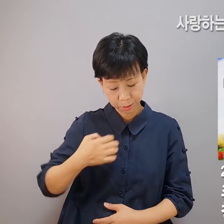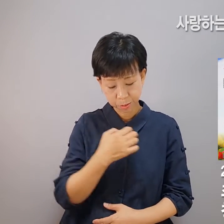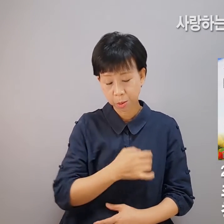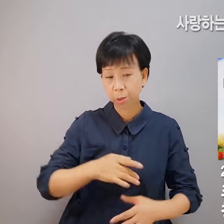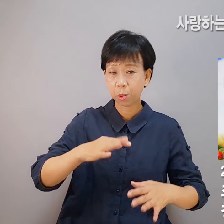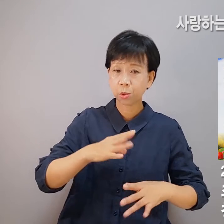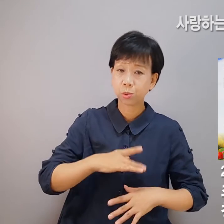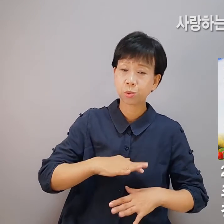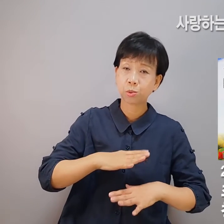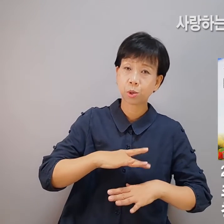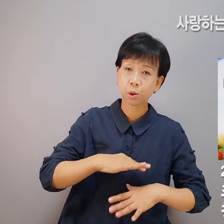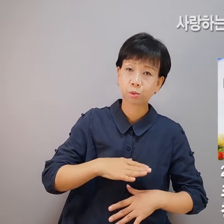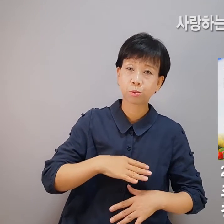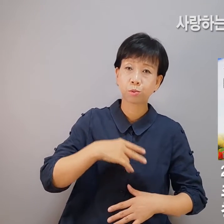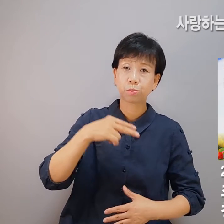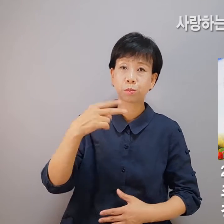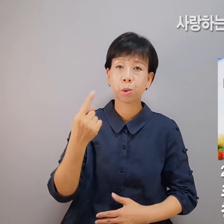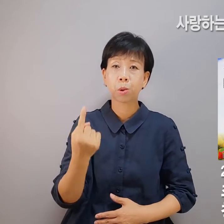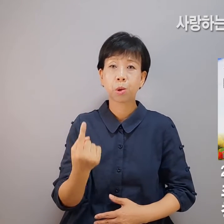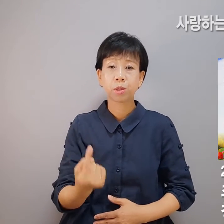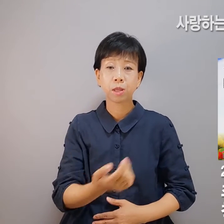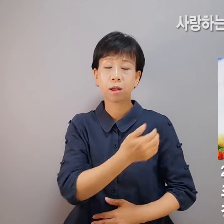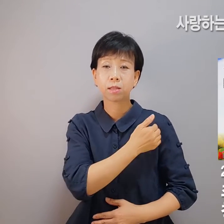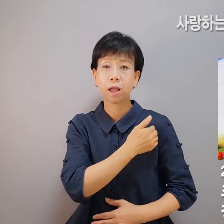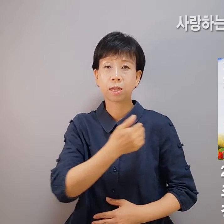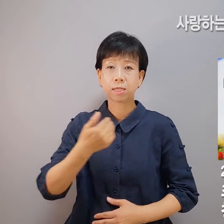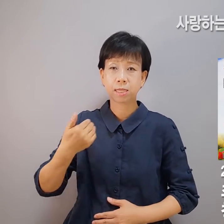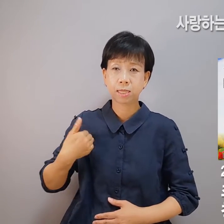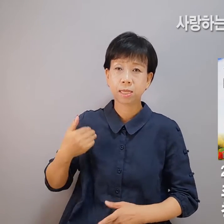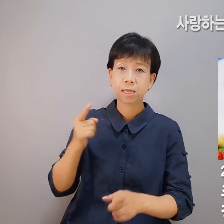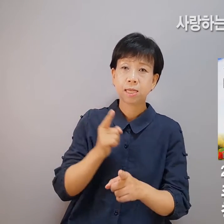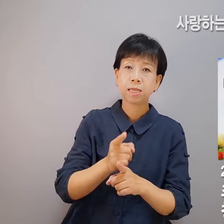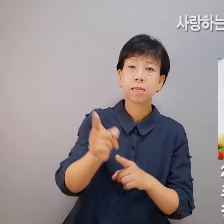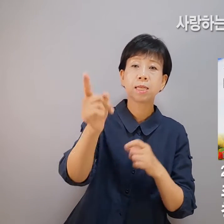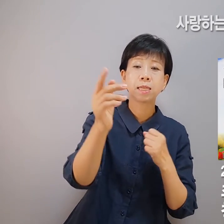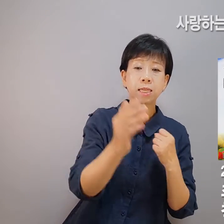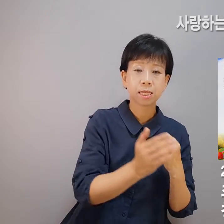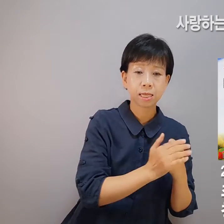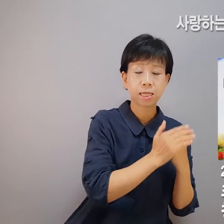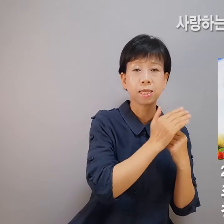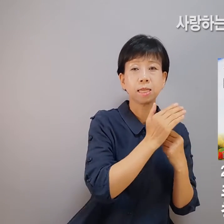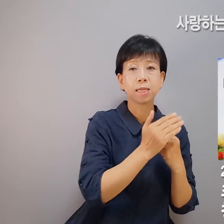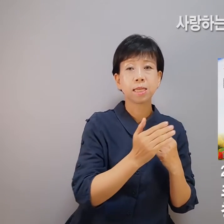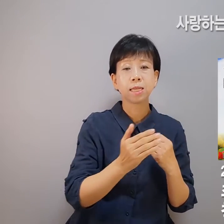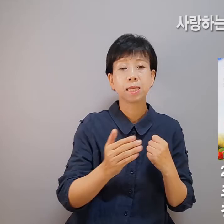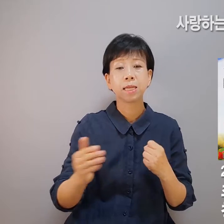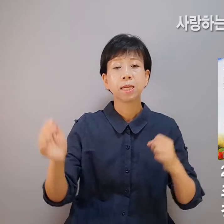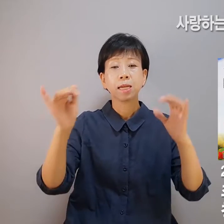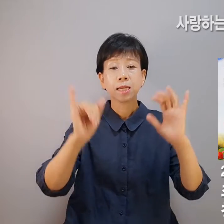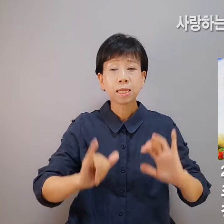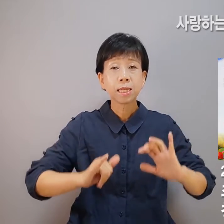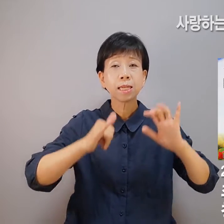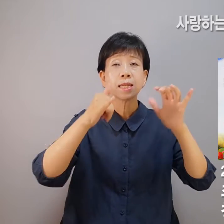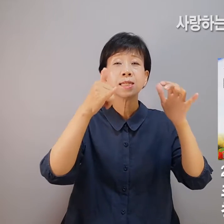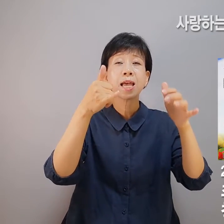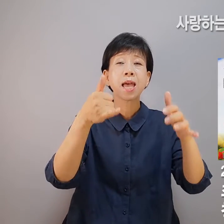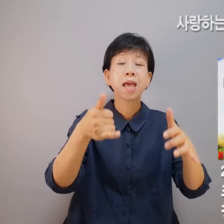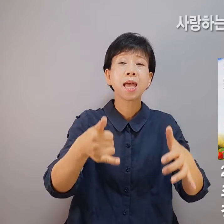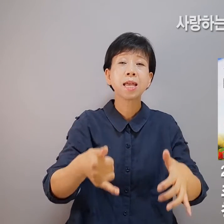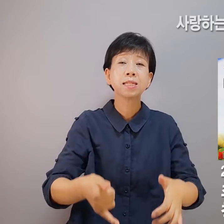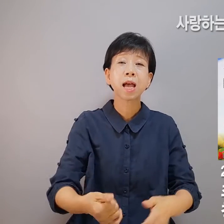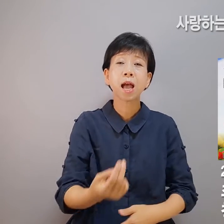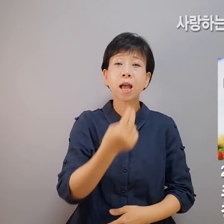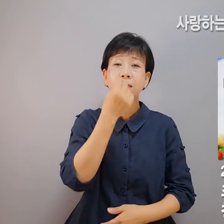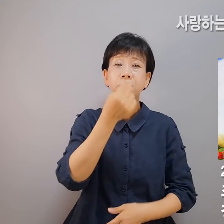슬픔도 두려움도 넉넉히 이기니 이